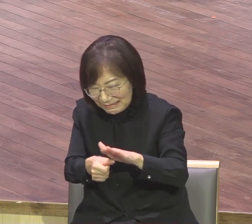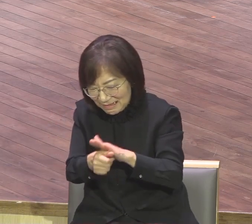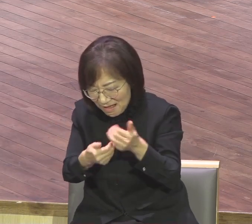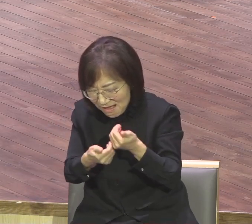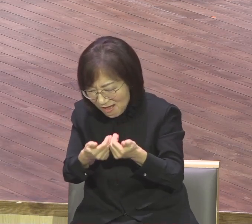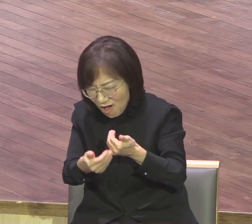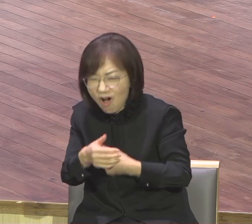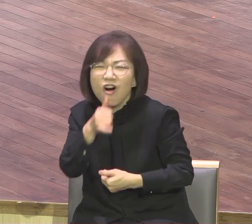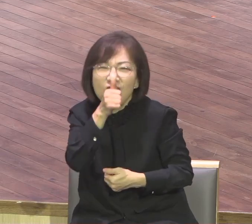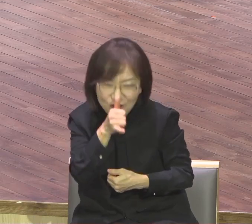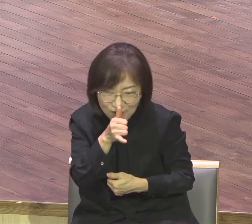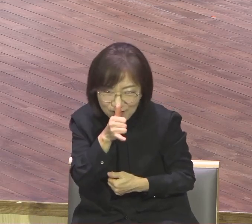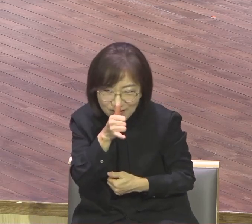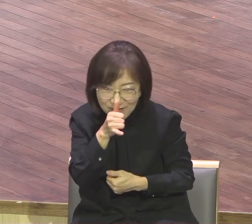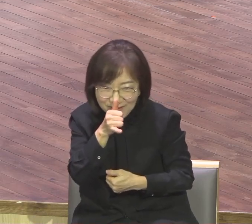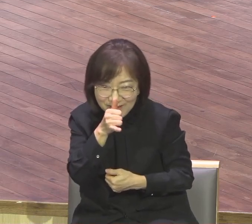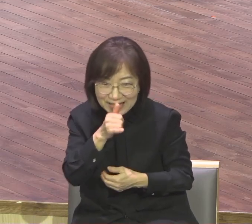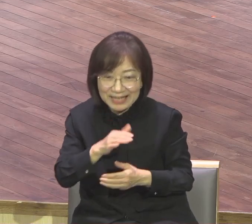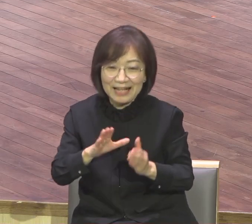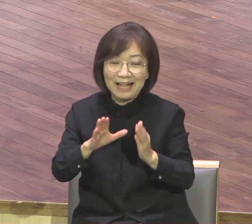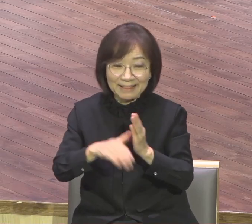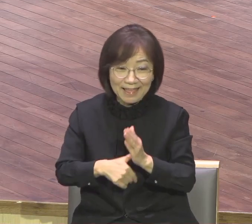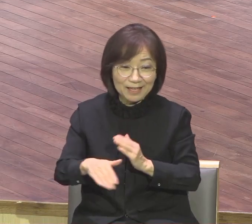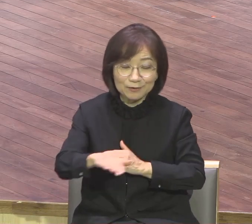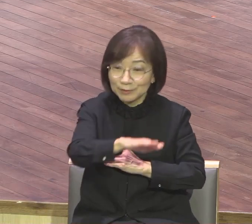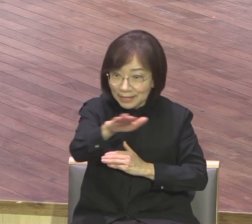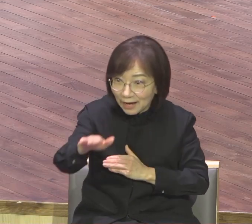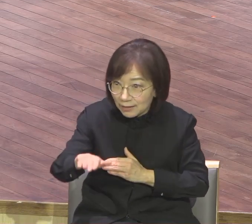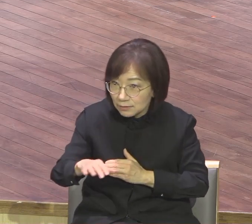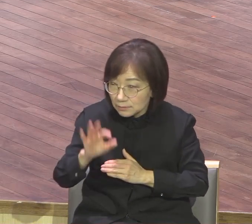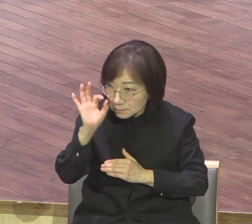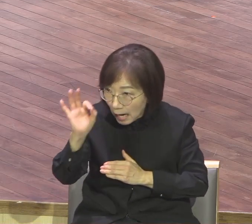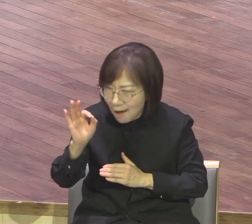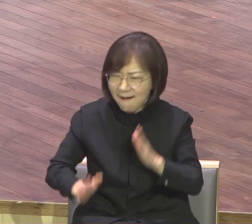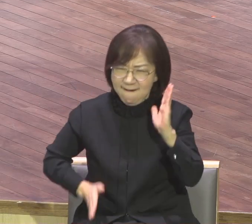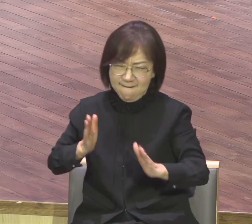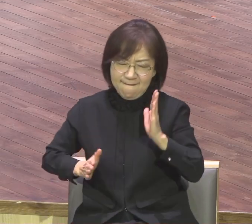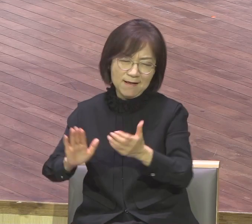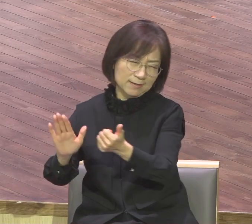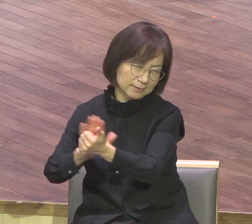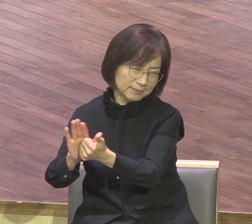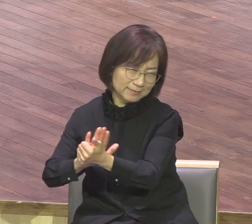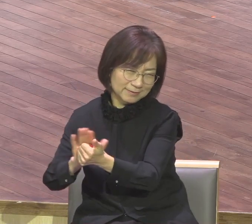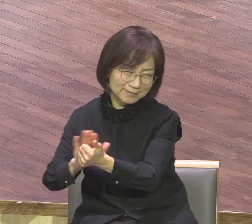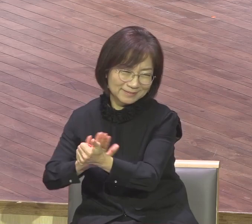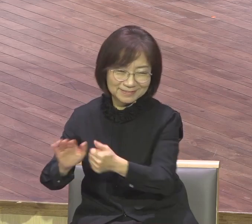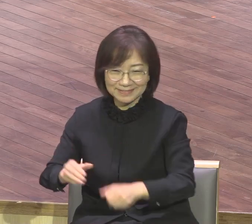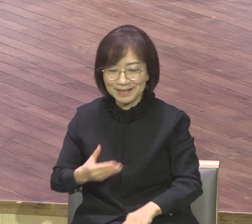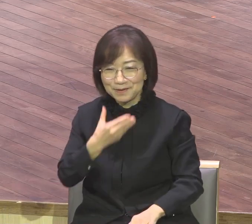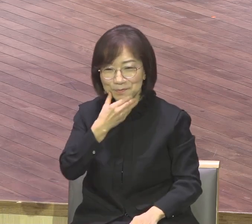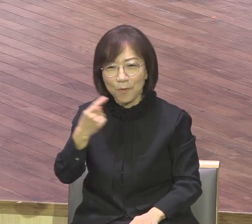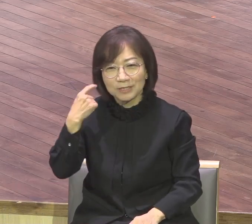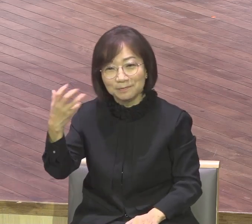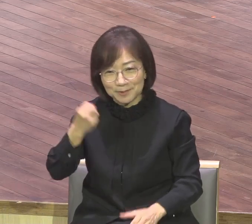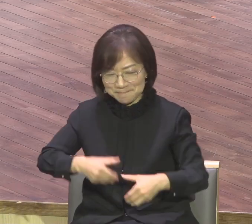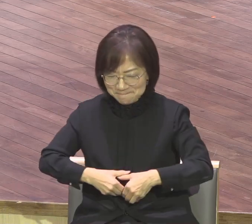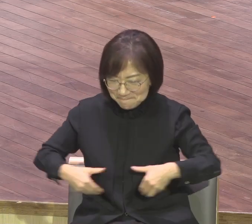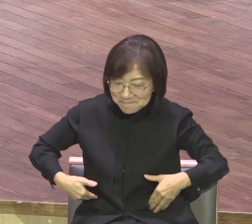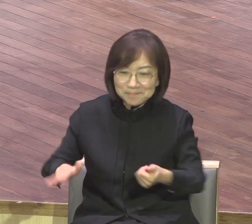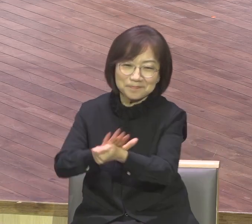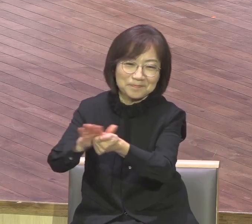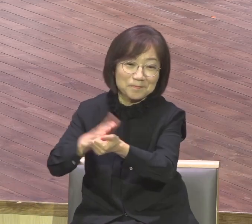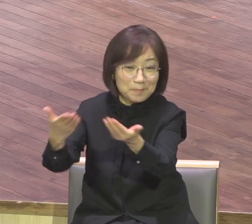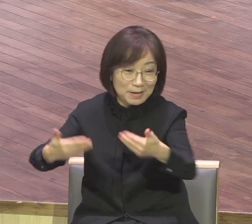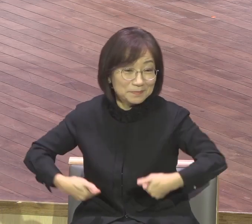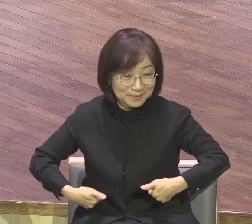se debe sentir. 자, 이 어색한 것을 우리가 어떻게 해줘야 돼요? Entonces, ¿cómo tenemos que hacer esto extraño? Abrazarlo con